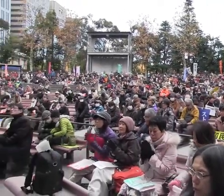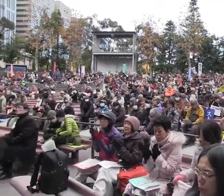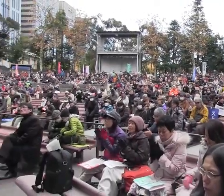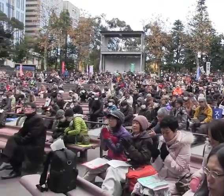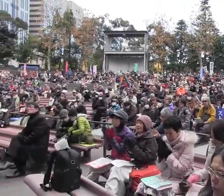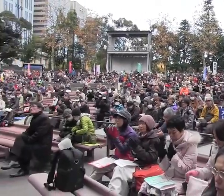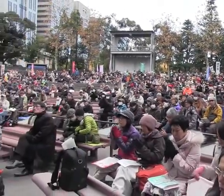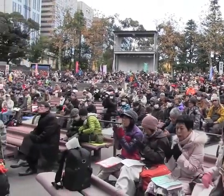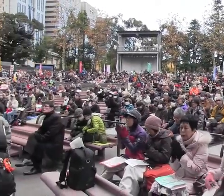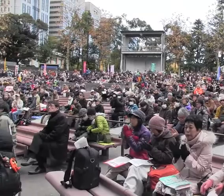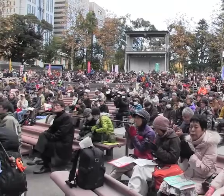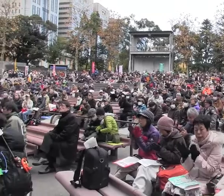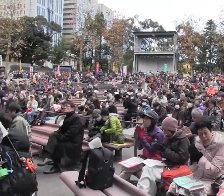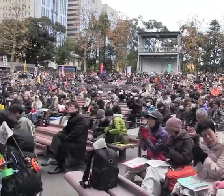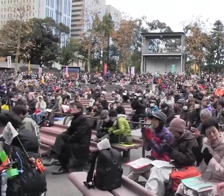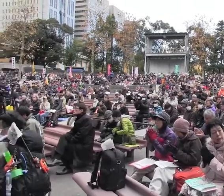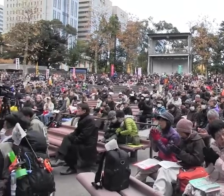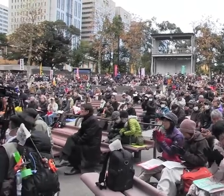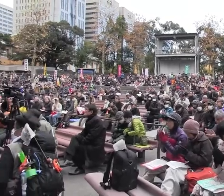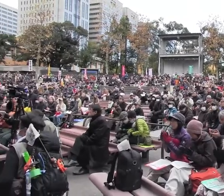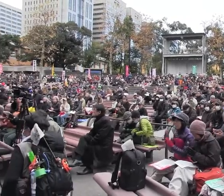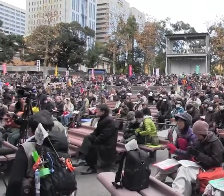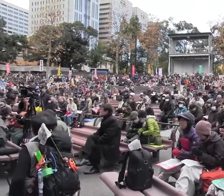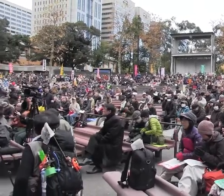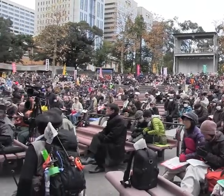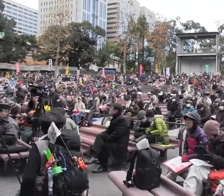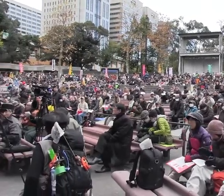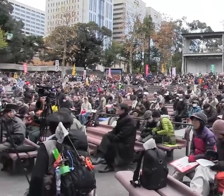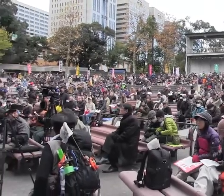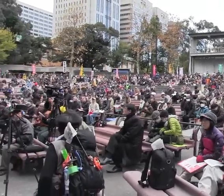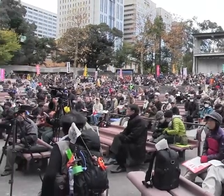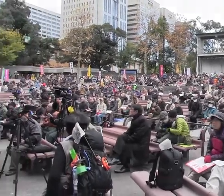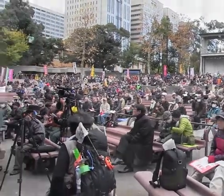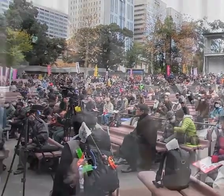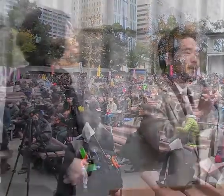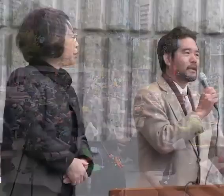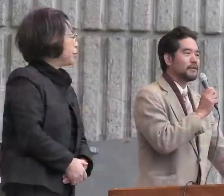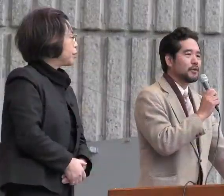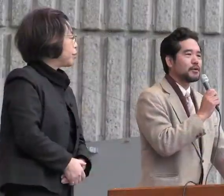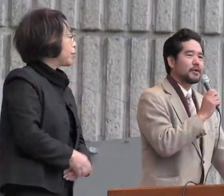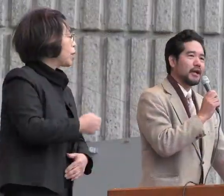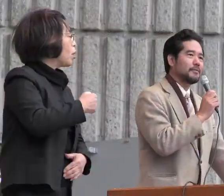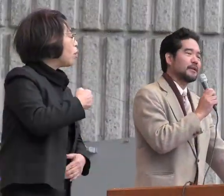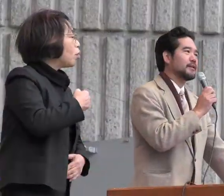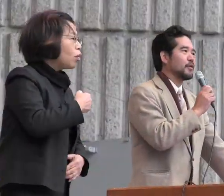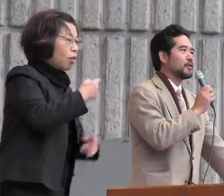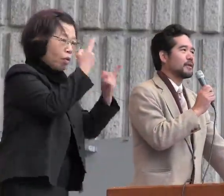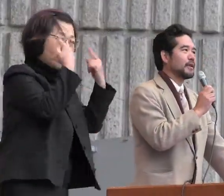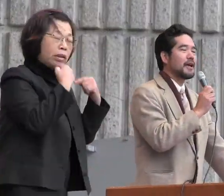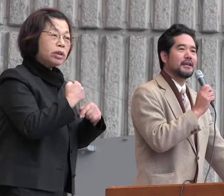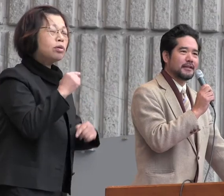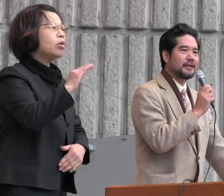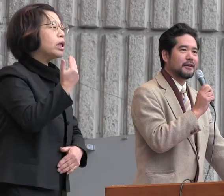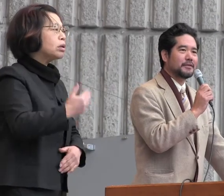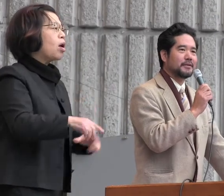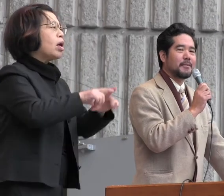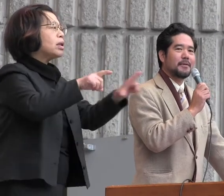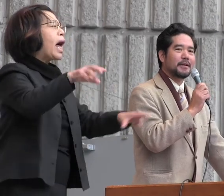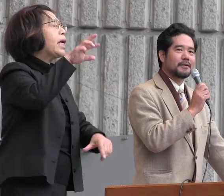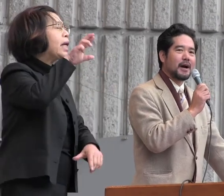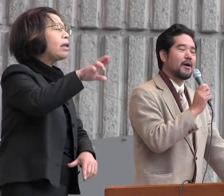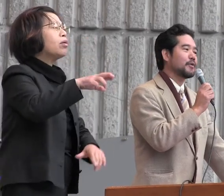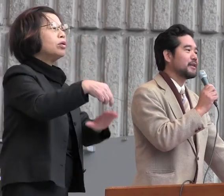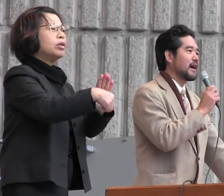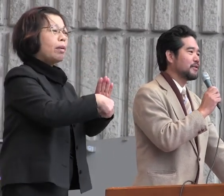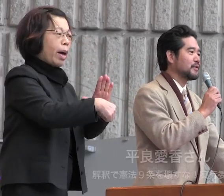子。12月6日日比谷野音集会へのメッセージ。 私事になりますけど、タイラっていう名